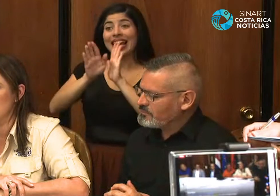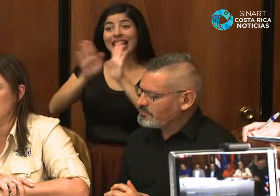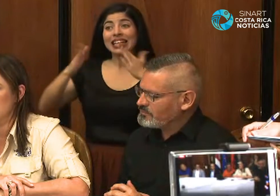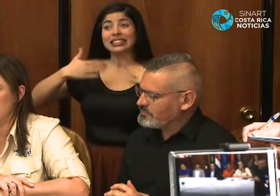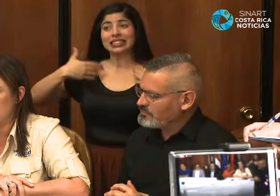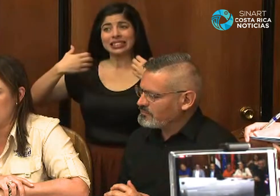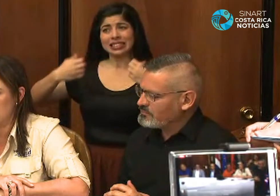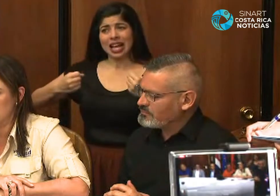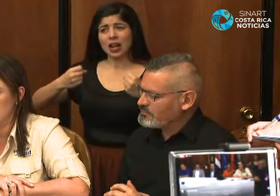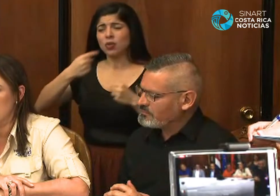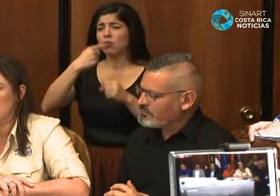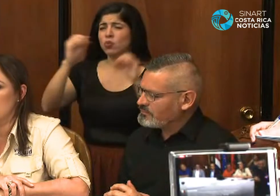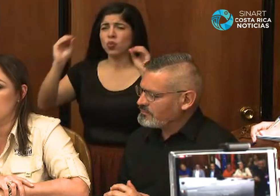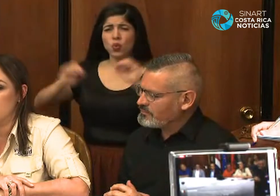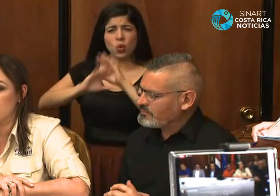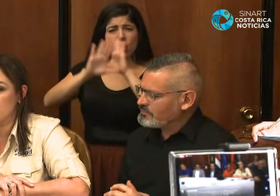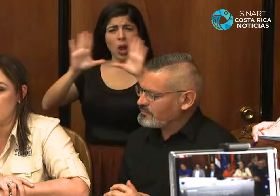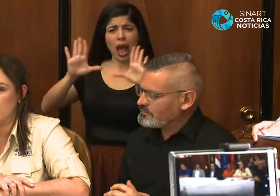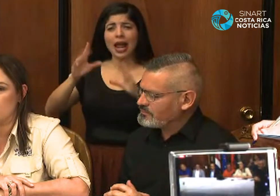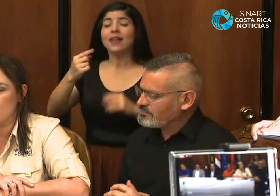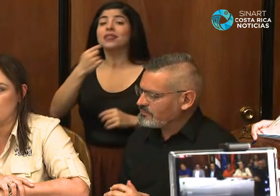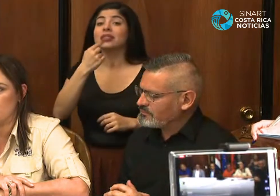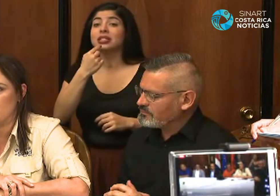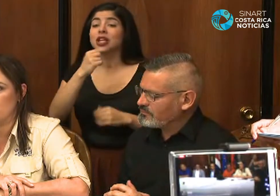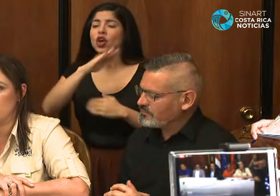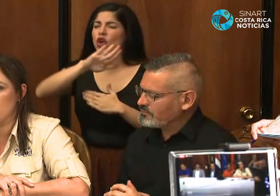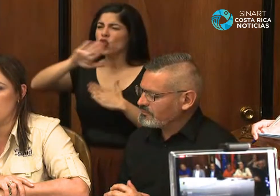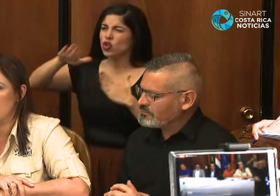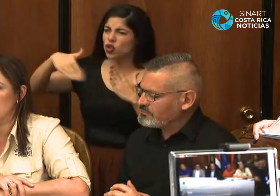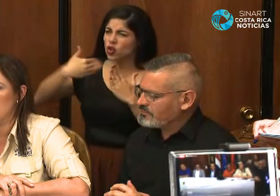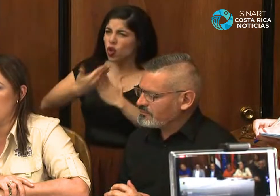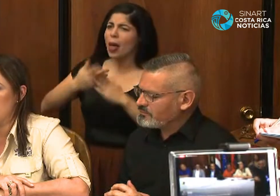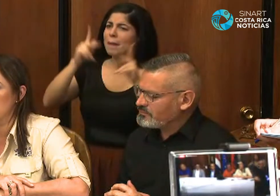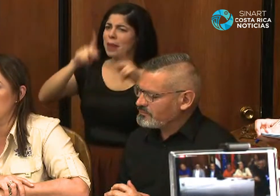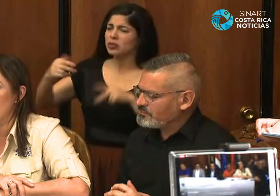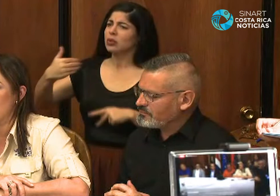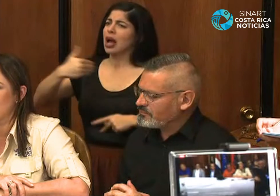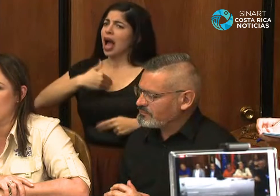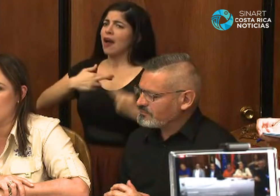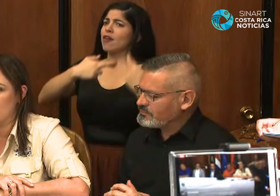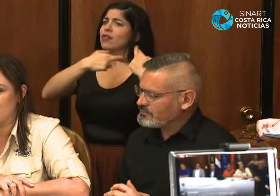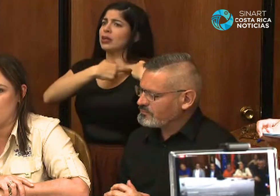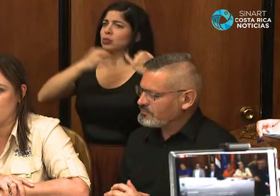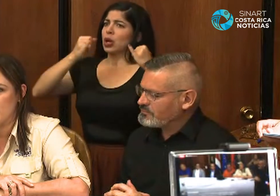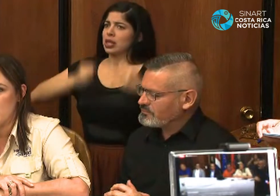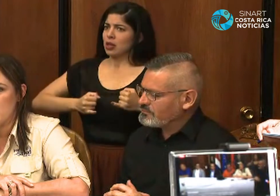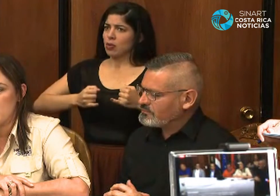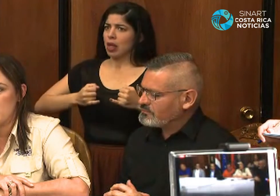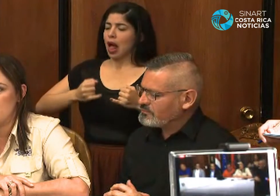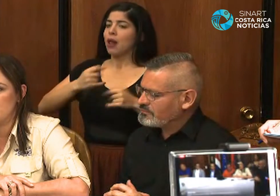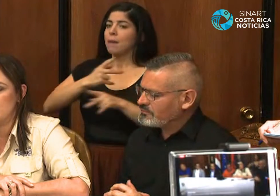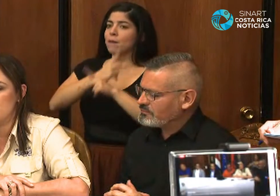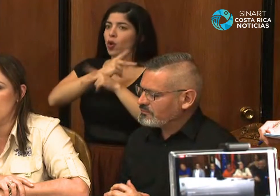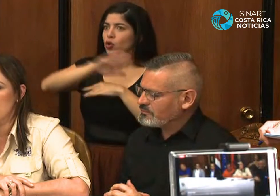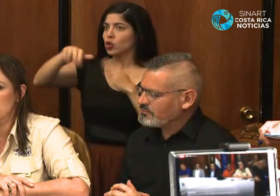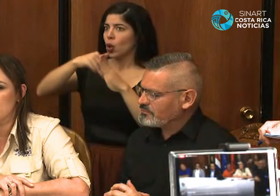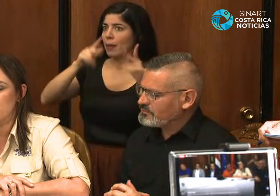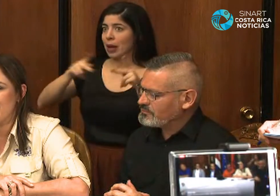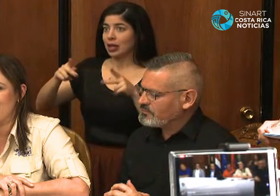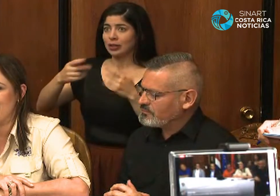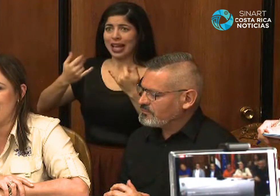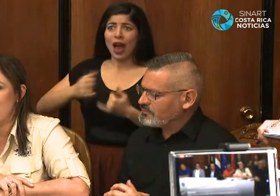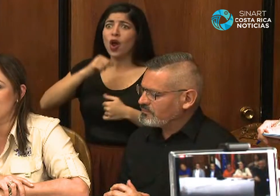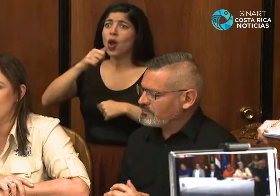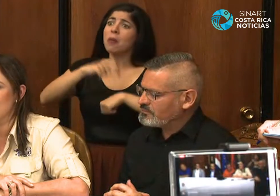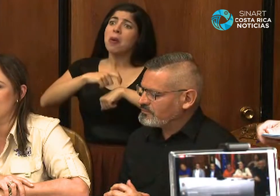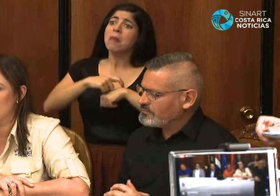es sumamente clara, donde dice que todos tenemos una responsabilidad individual hacia el colectivo. Y no es el momento de